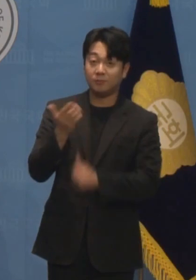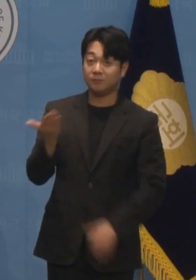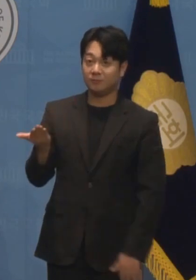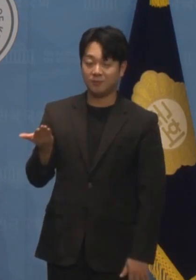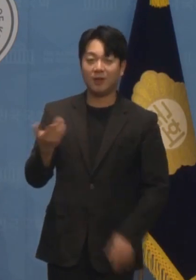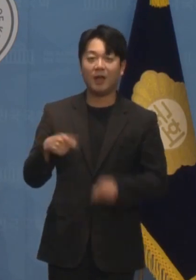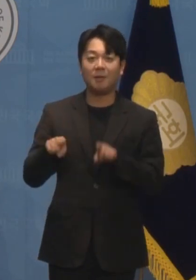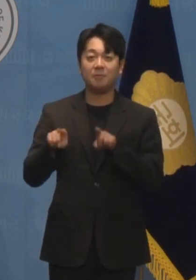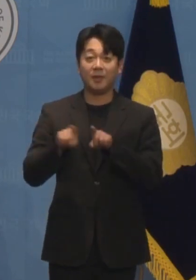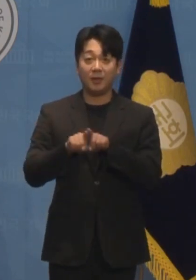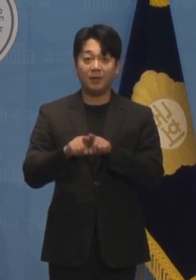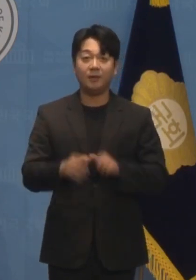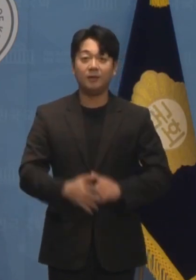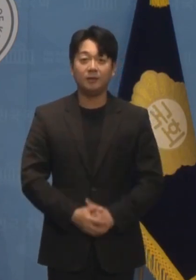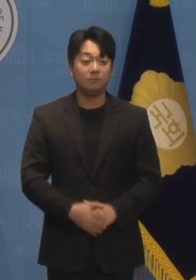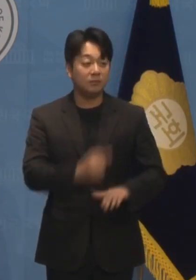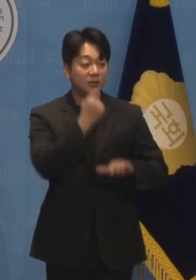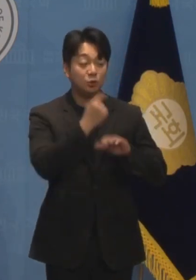더불어민주당 공보단이